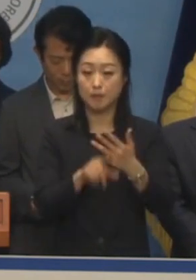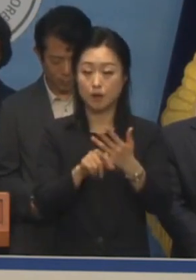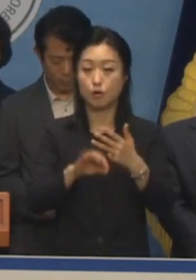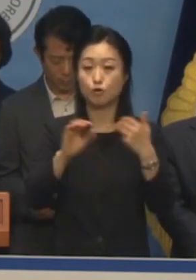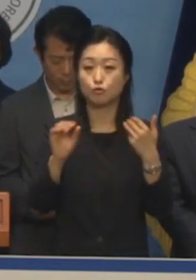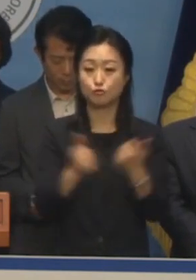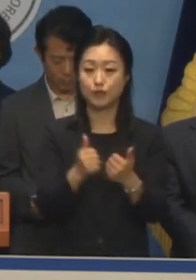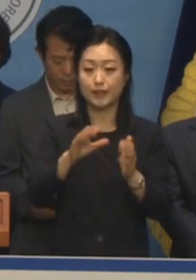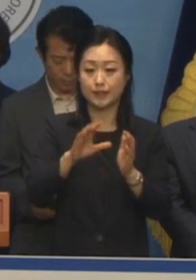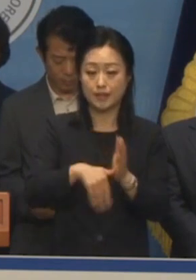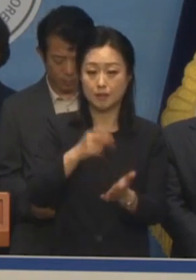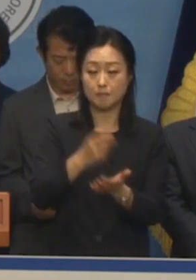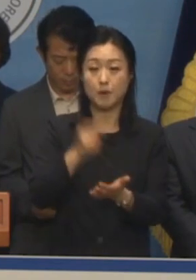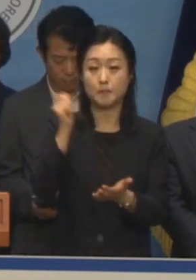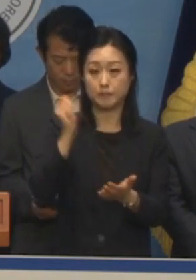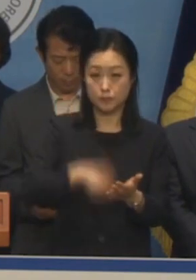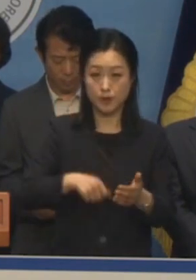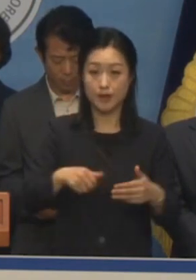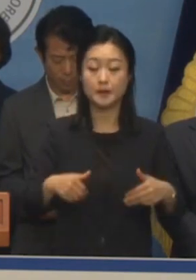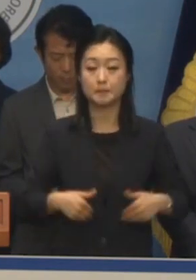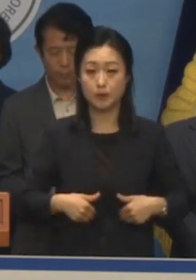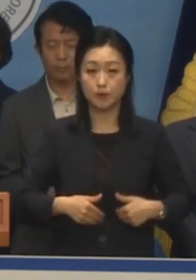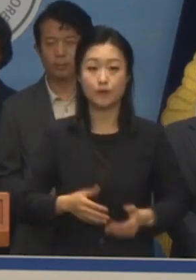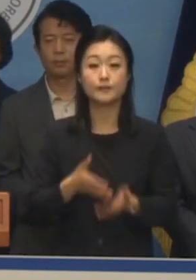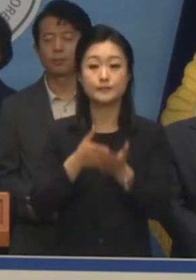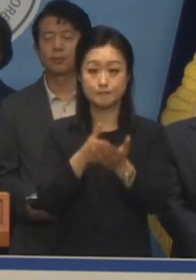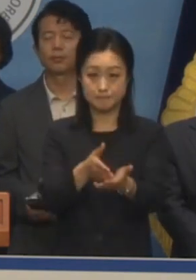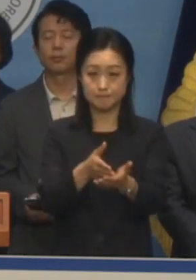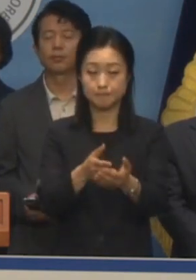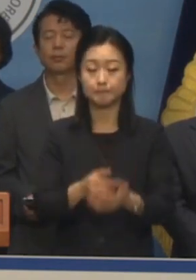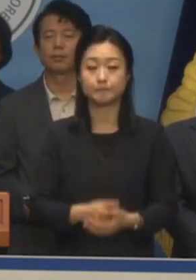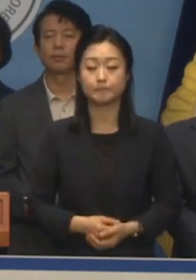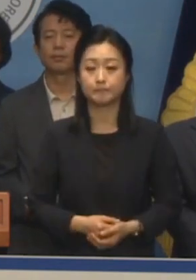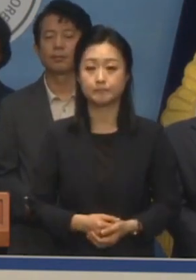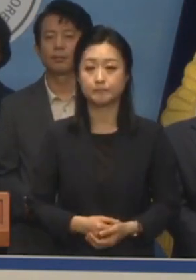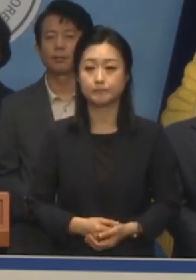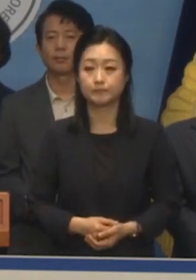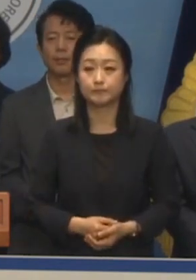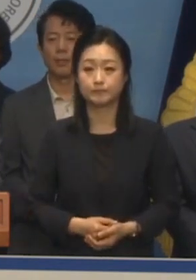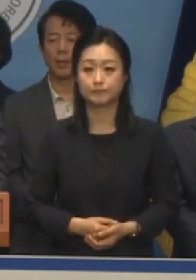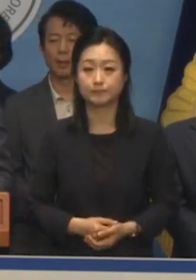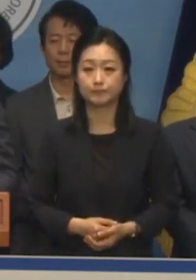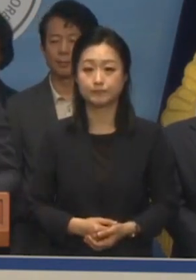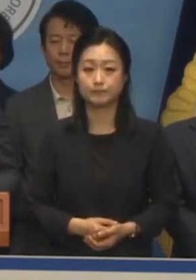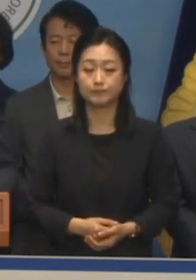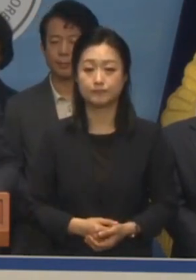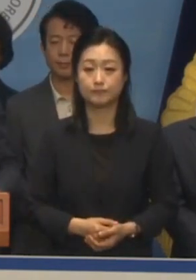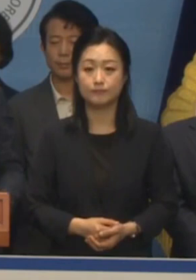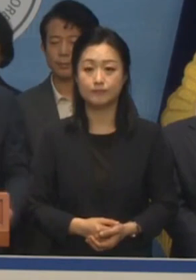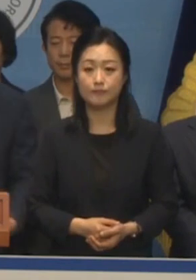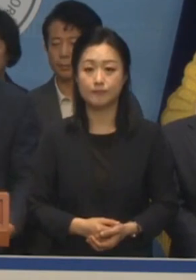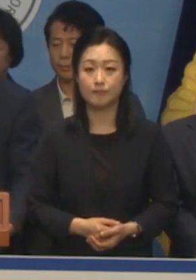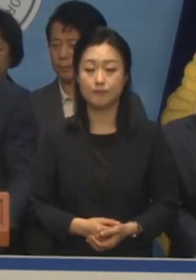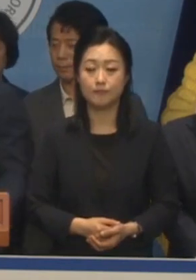국회에서 반드시 온라인 플랫폼법을 제정해야 합니다.